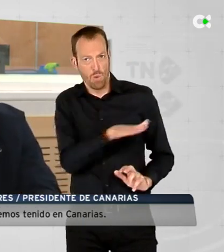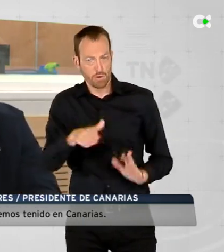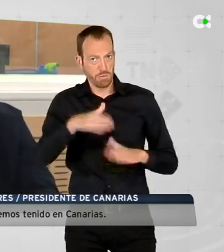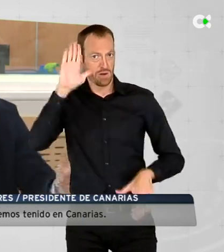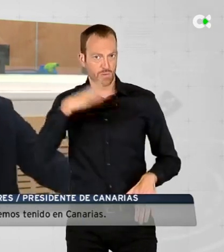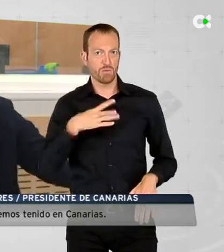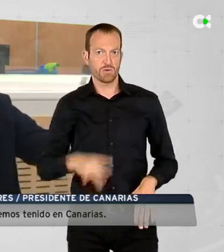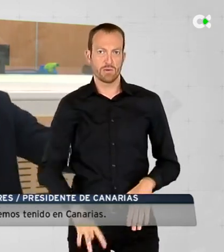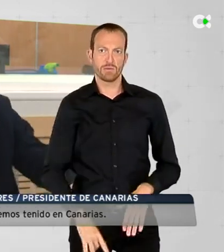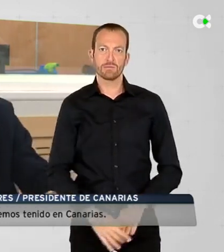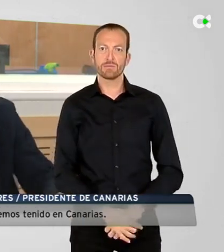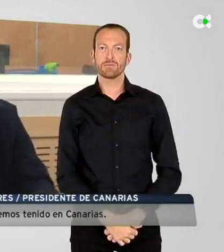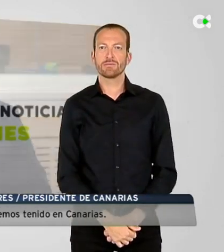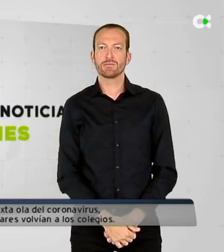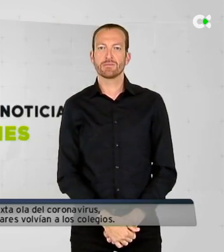más.